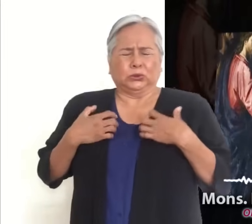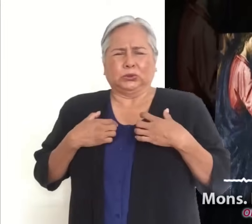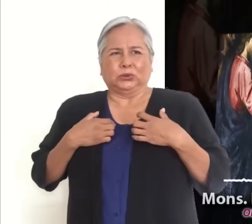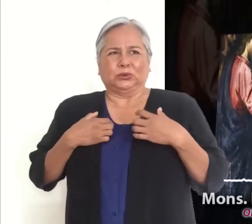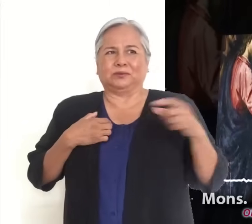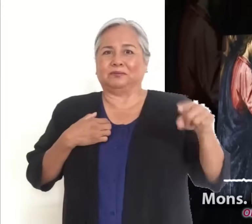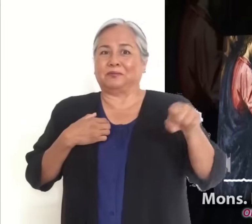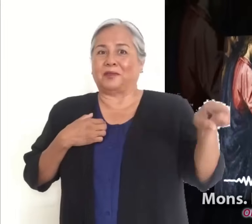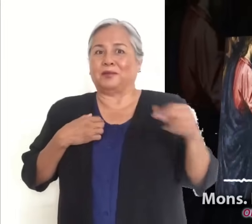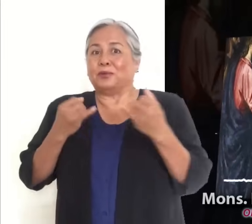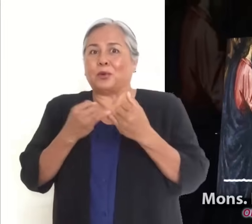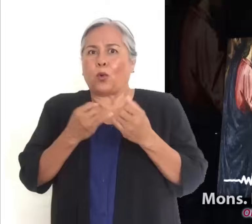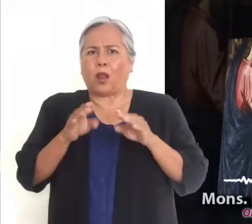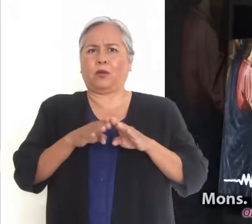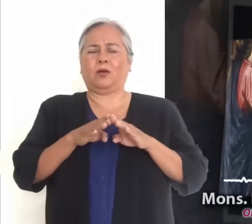descalificaciones.